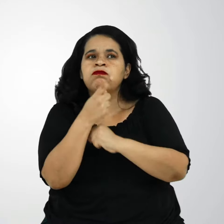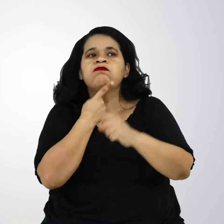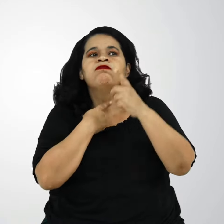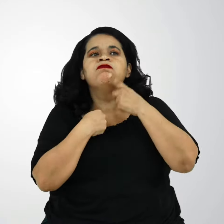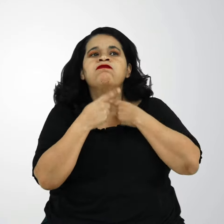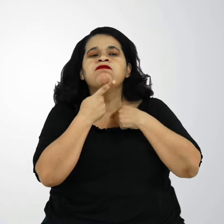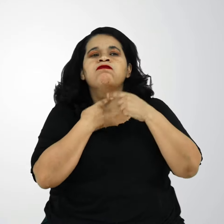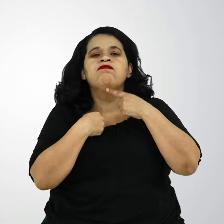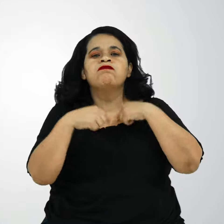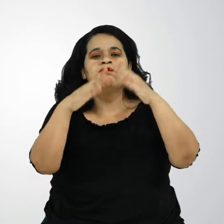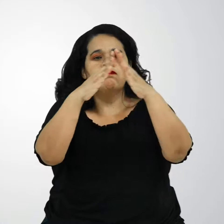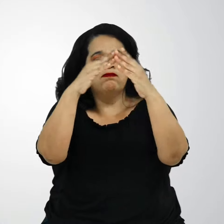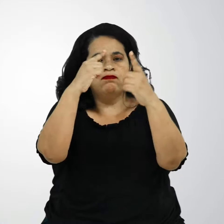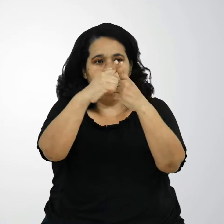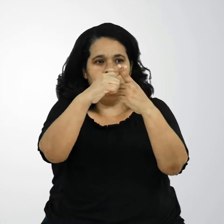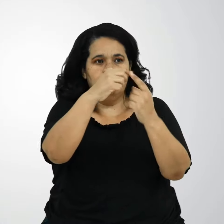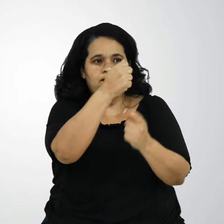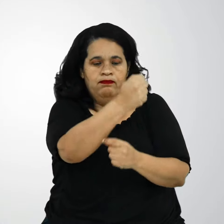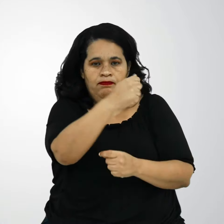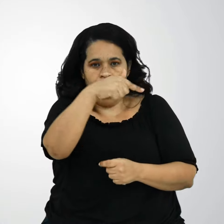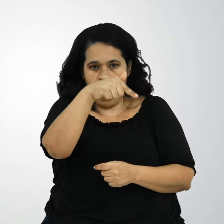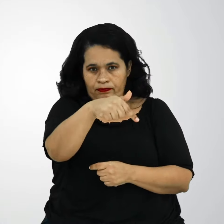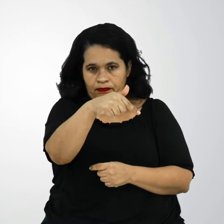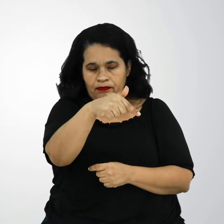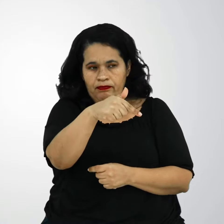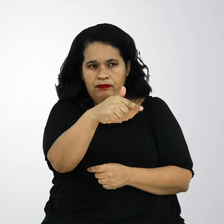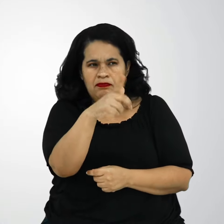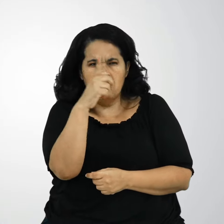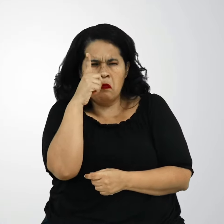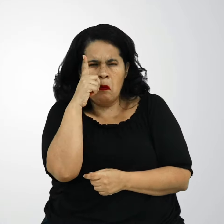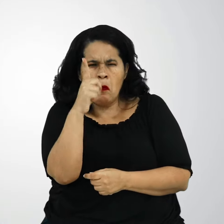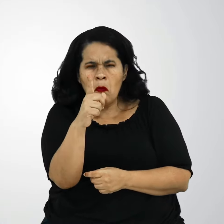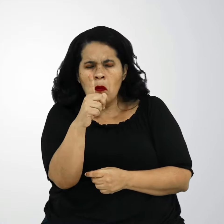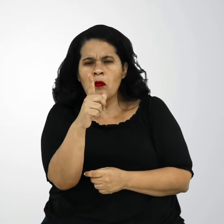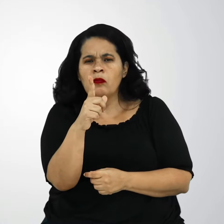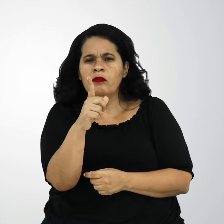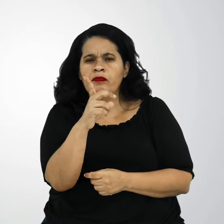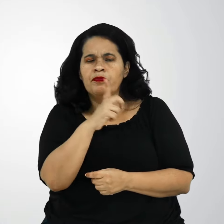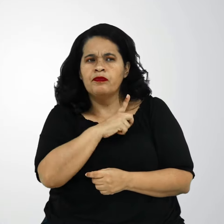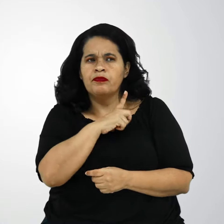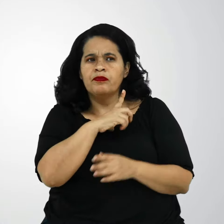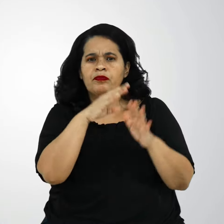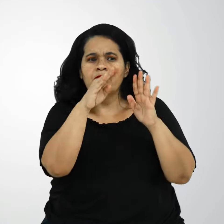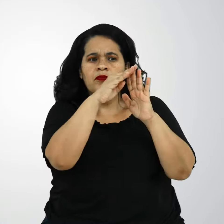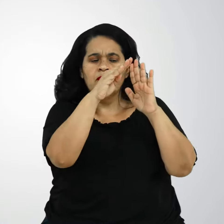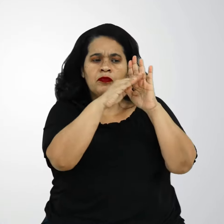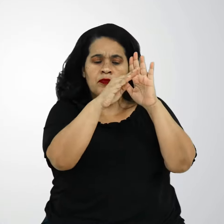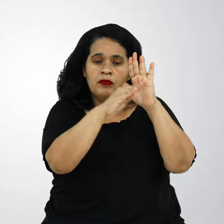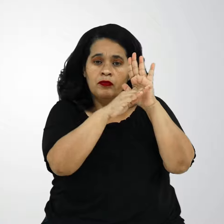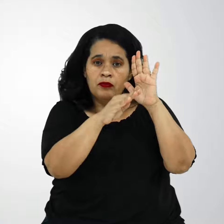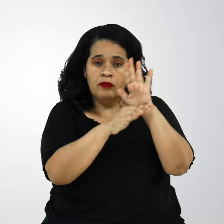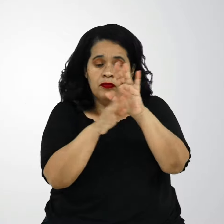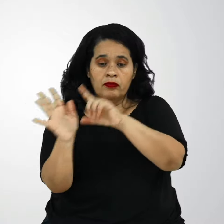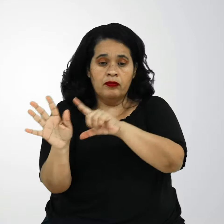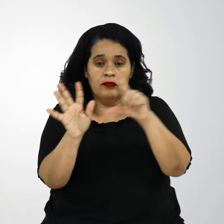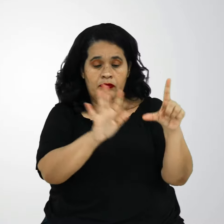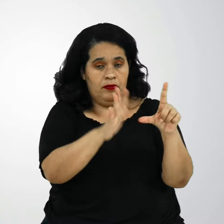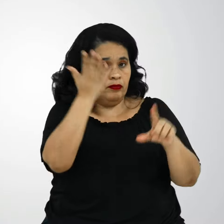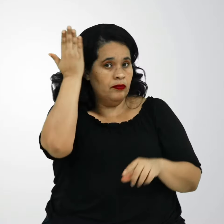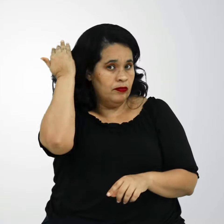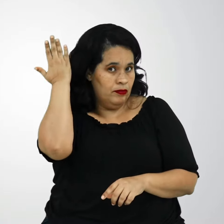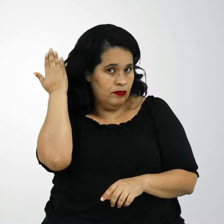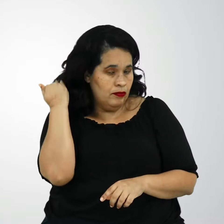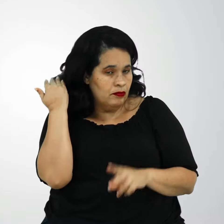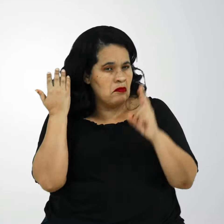do Sétimo Dia faz para chegar em 1844, né? Foi até tema do nosso programa da semana passada, né? Porque assim, olhando tudo que você